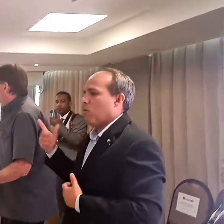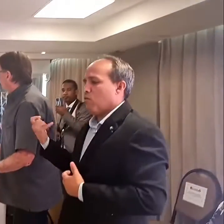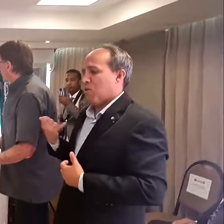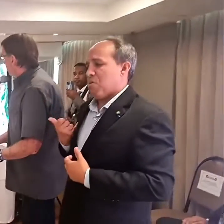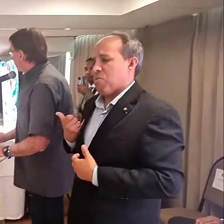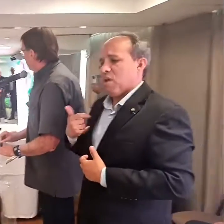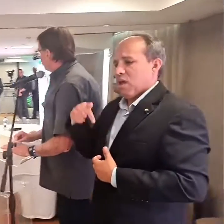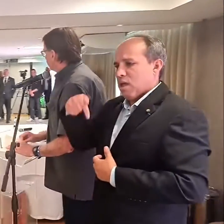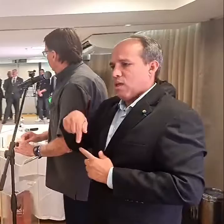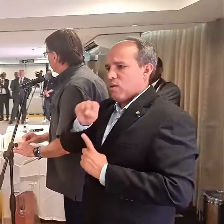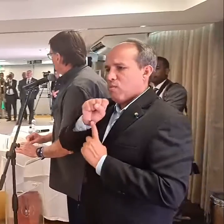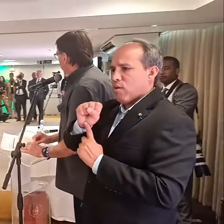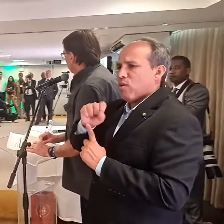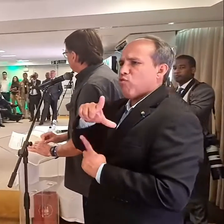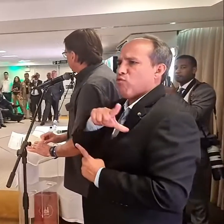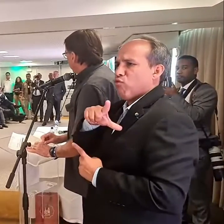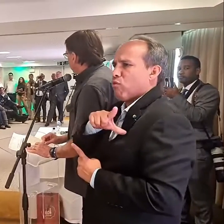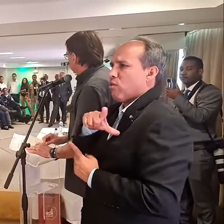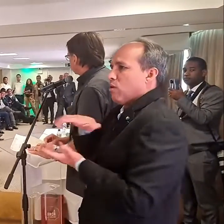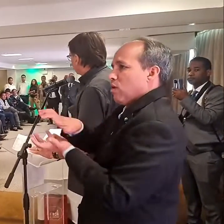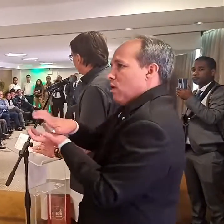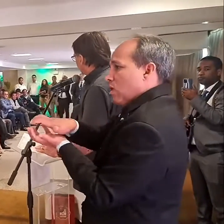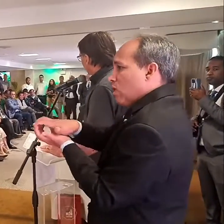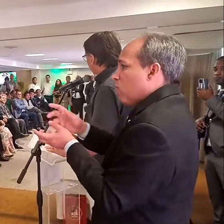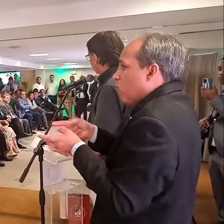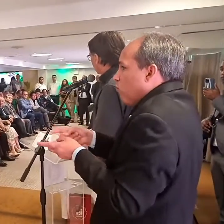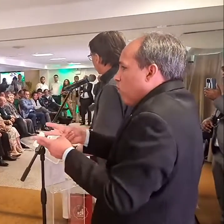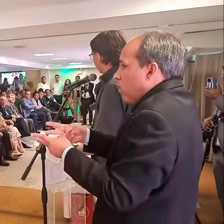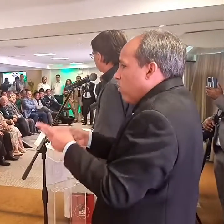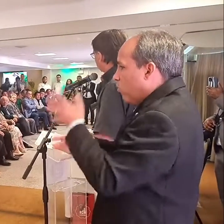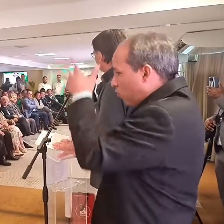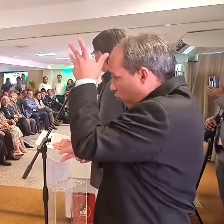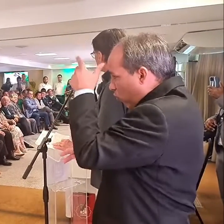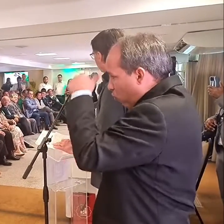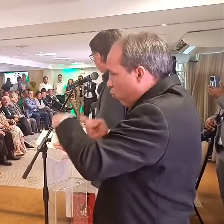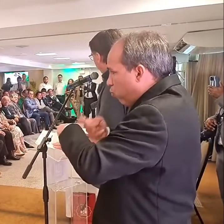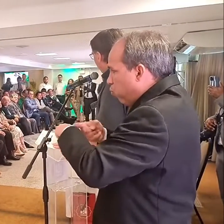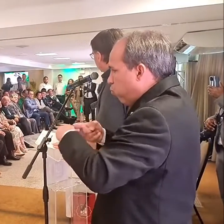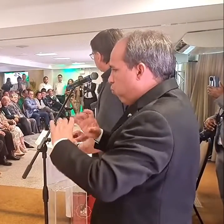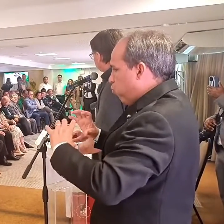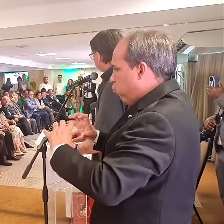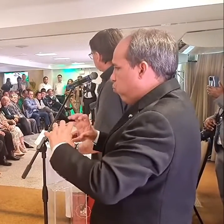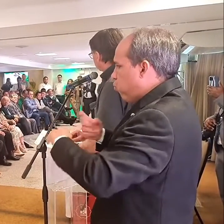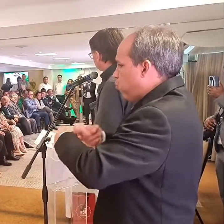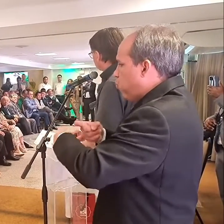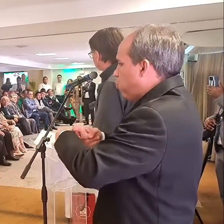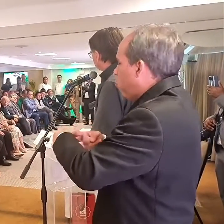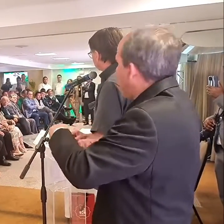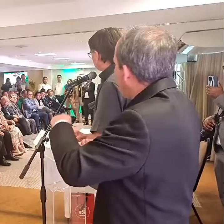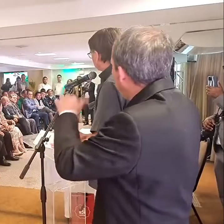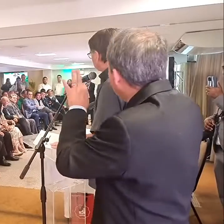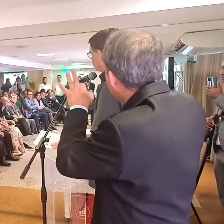em Recife que vende o frango congelado a